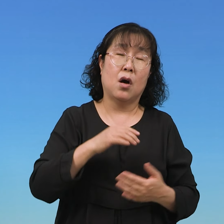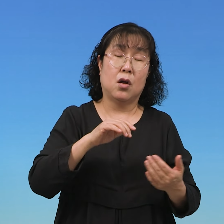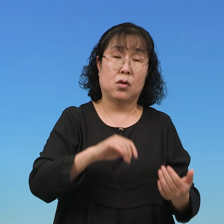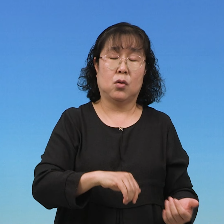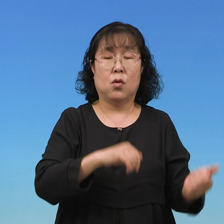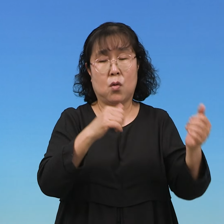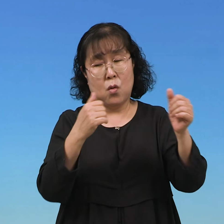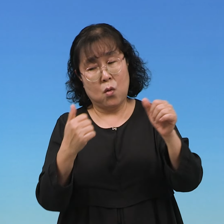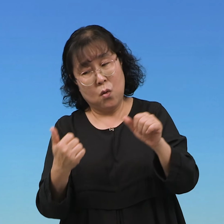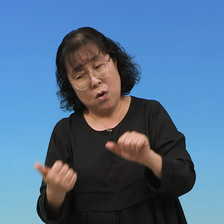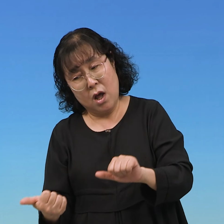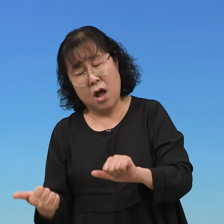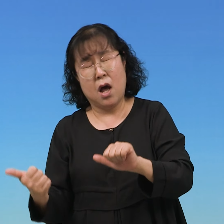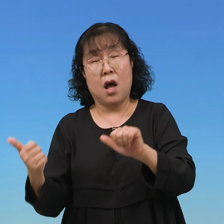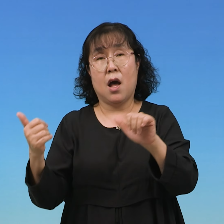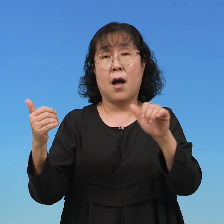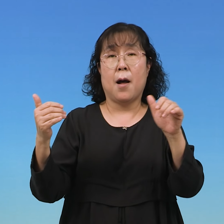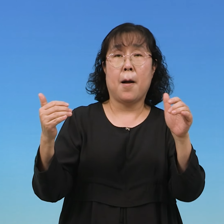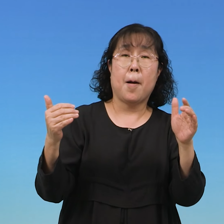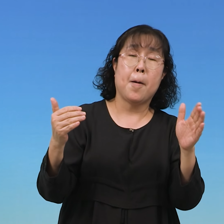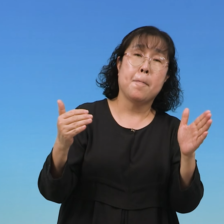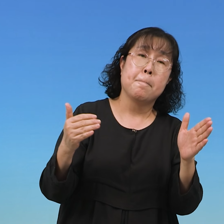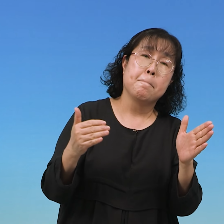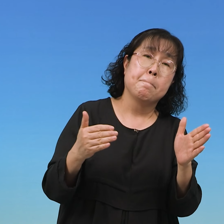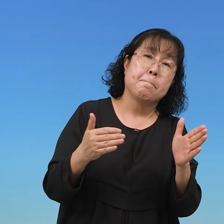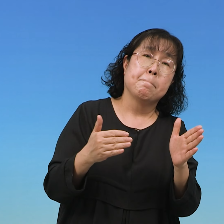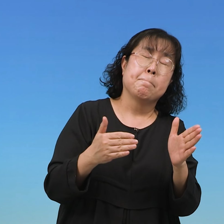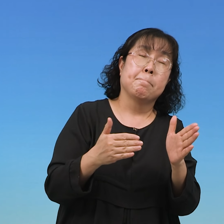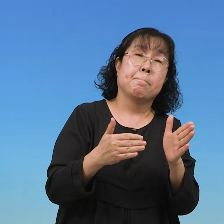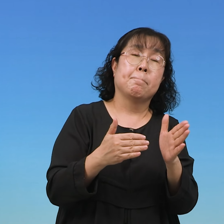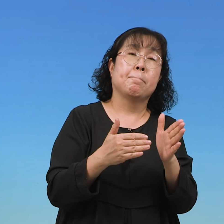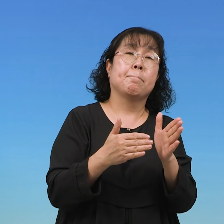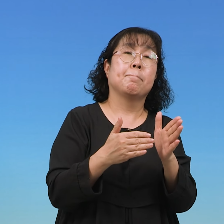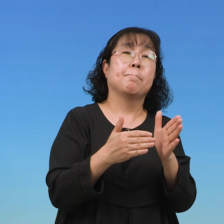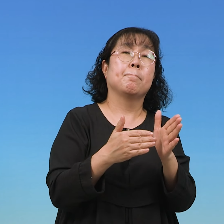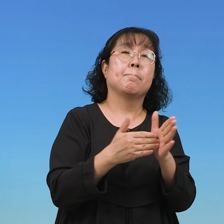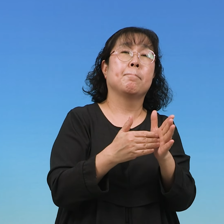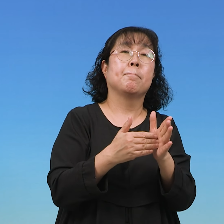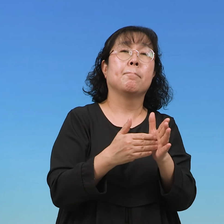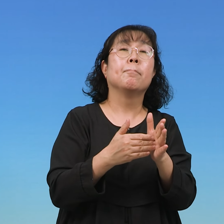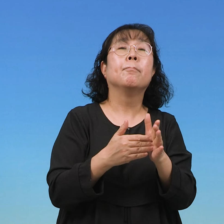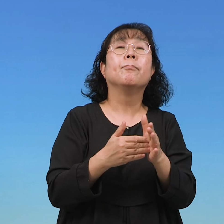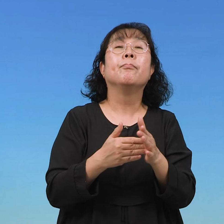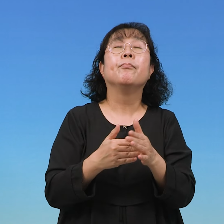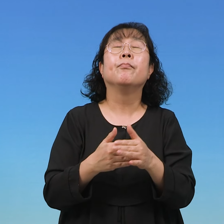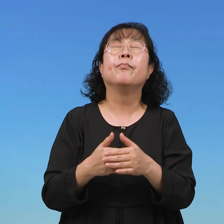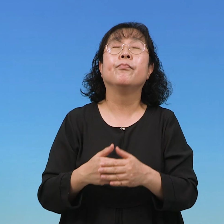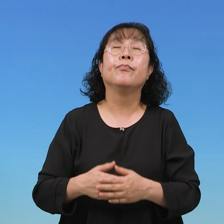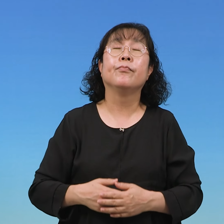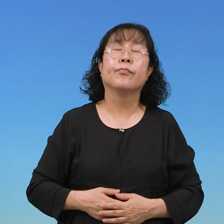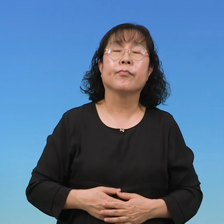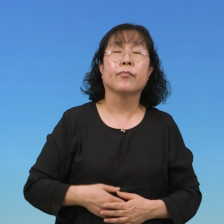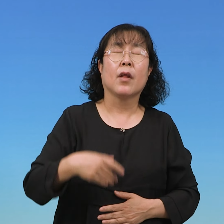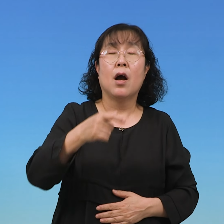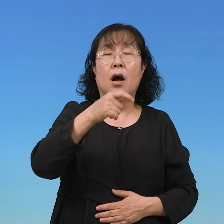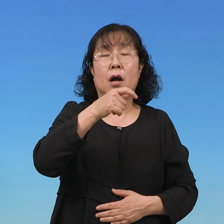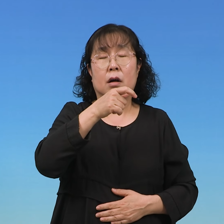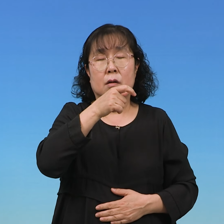자리에서 일어나셔서 후렴 한번 이렇게 노래합니다. 물가로 나오라 내 곁에